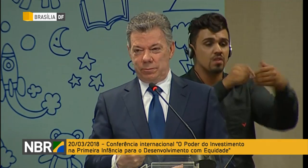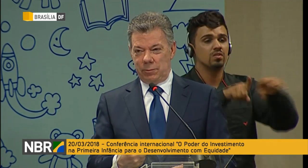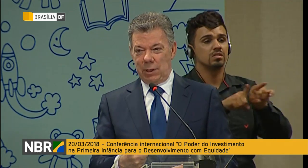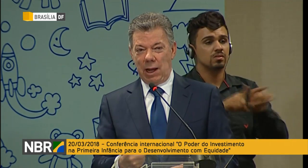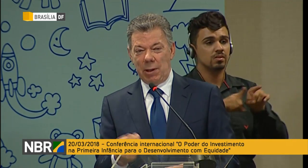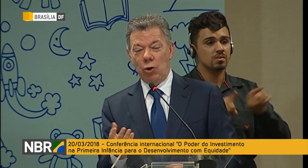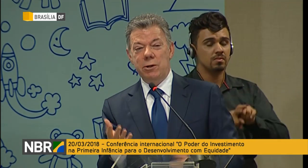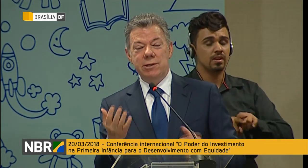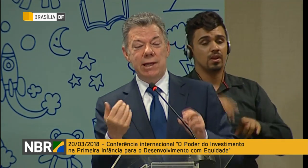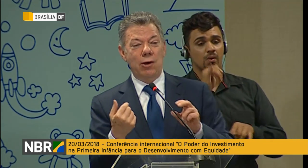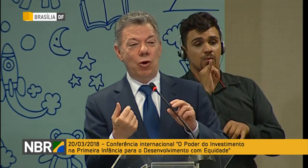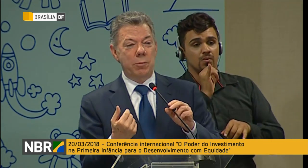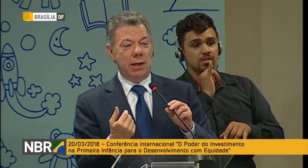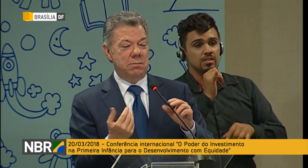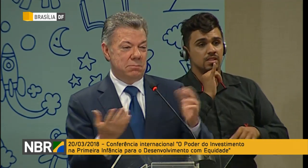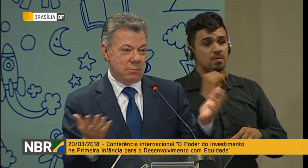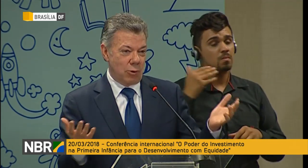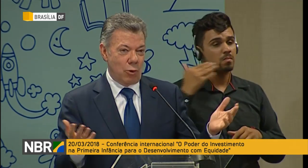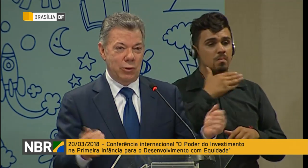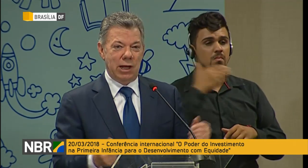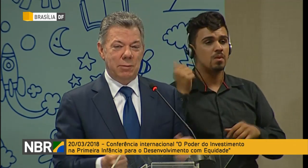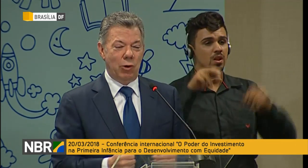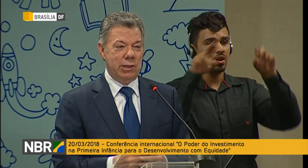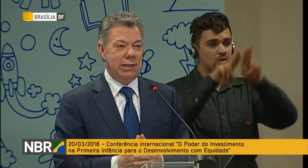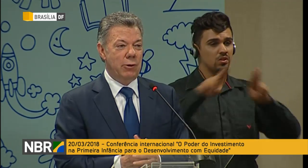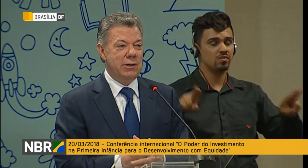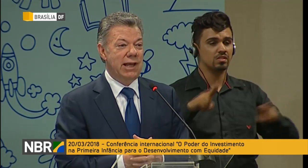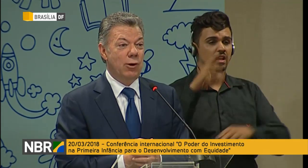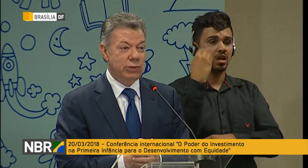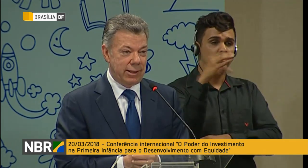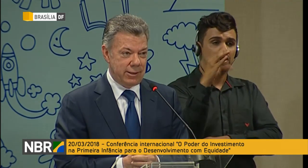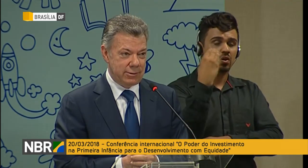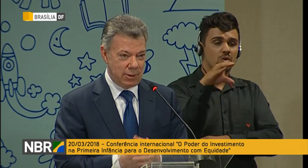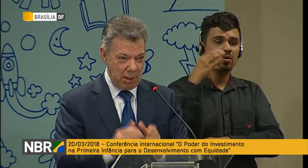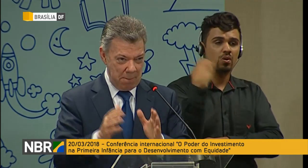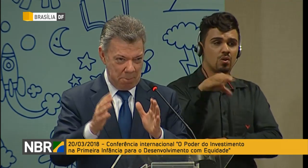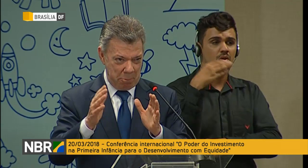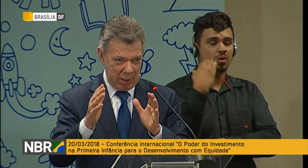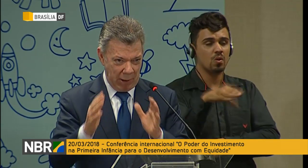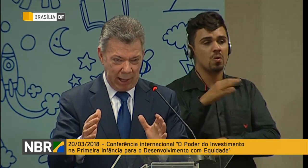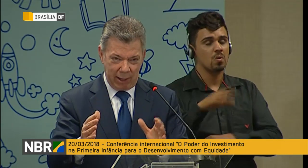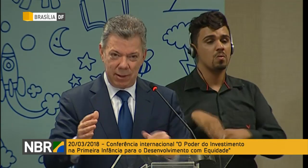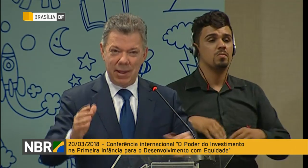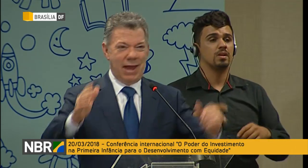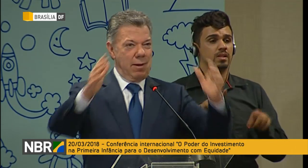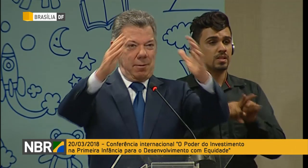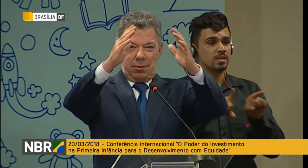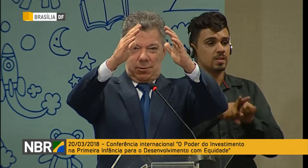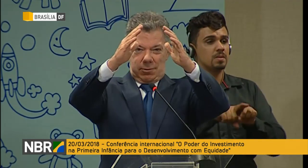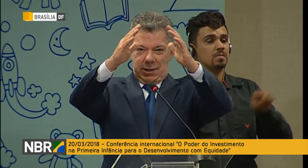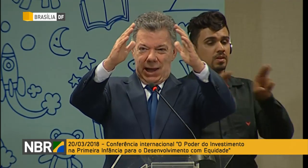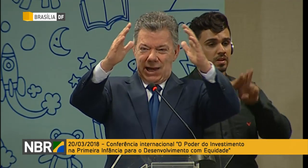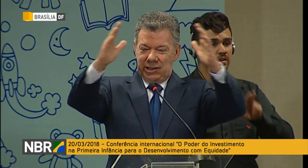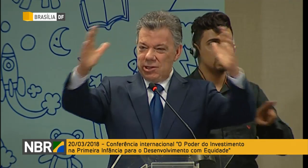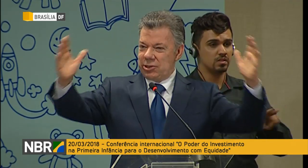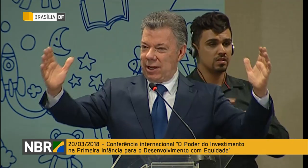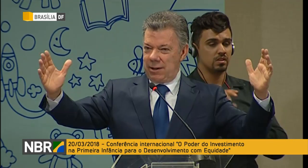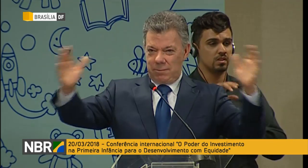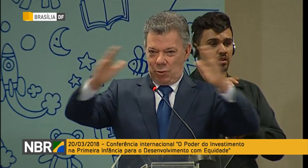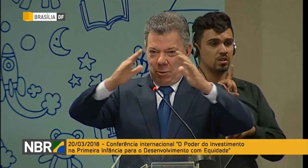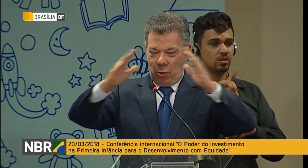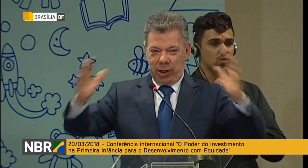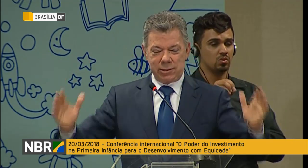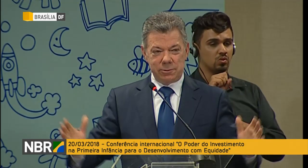Por exemplo, a melhor universidade da Colômbia e uma das melhores universidade é a dos Andes,